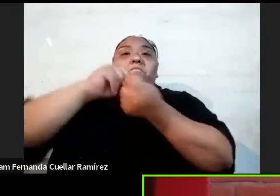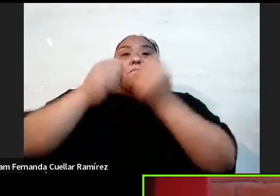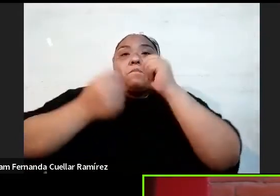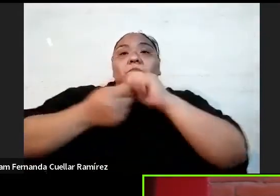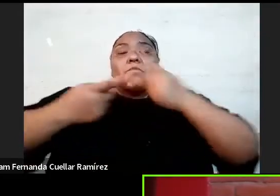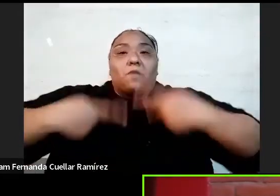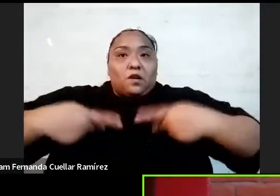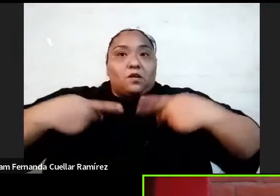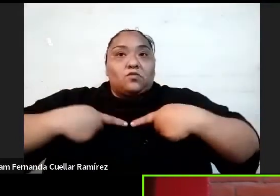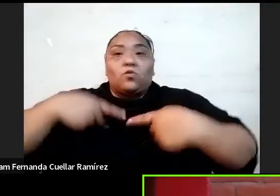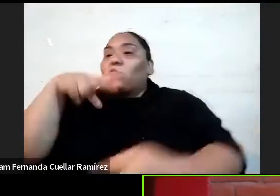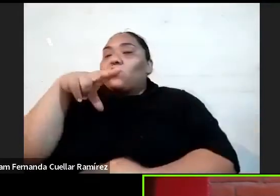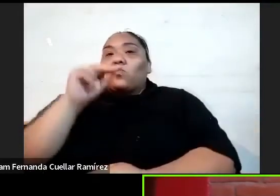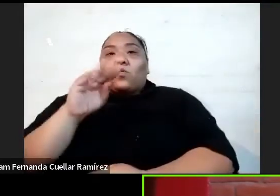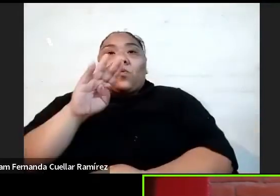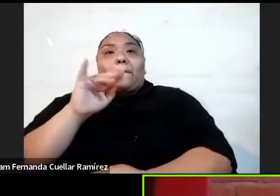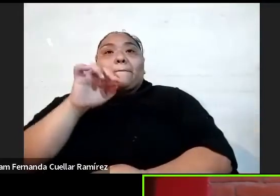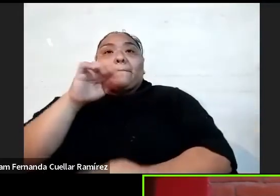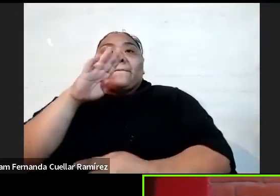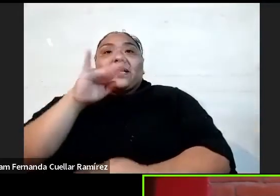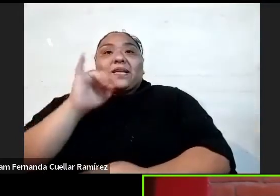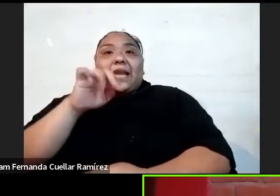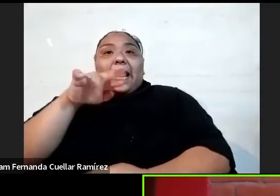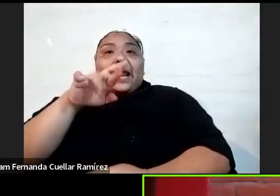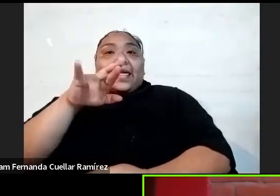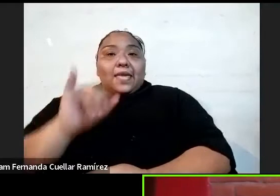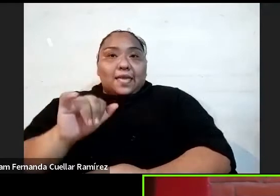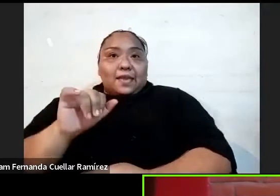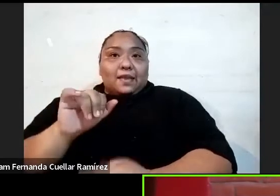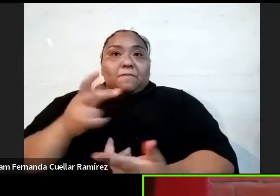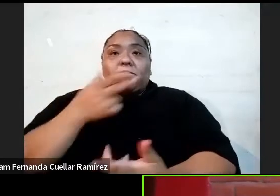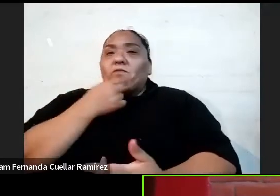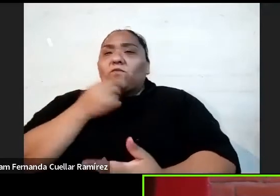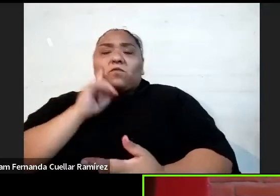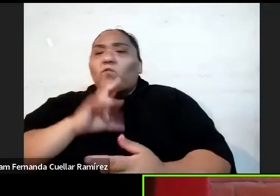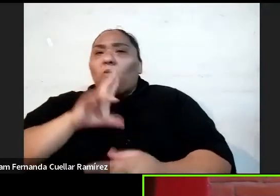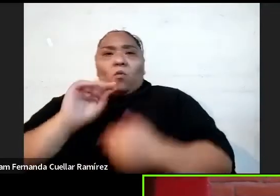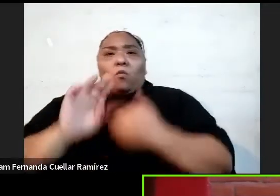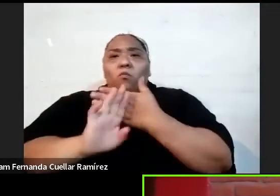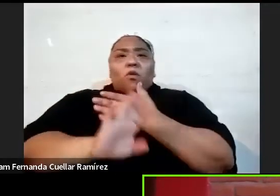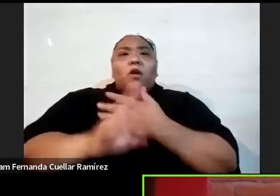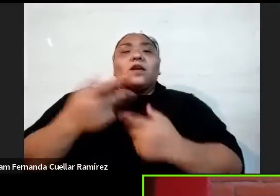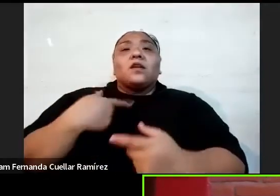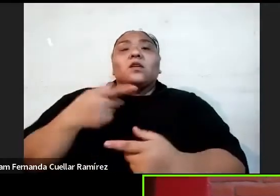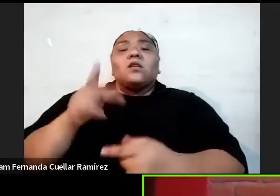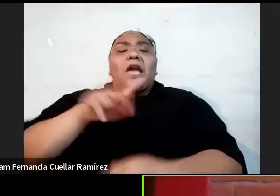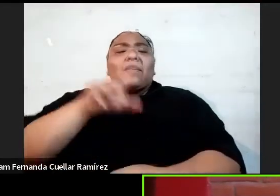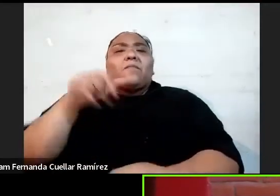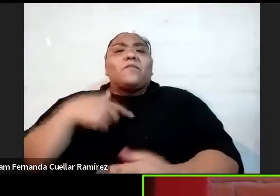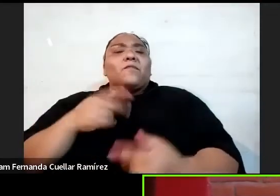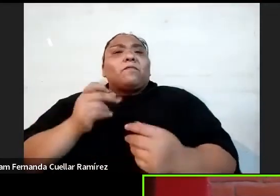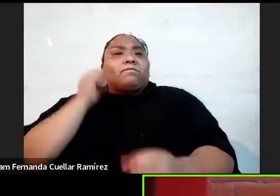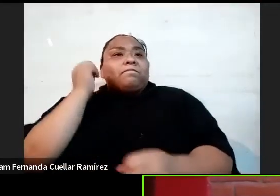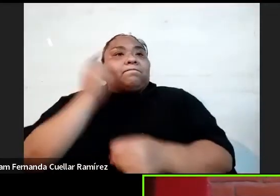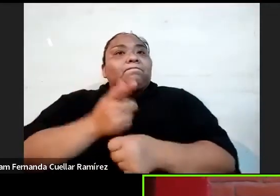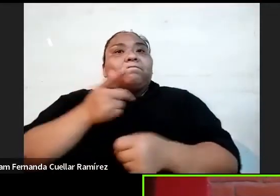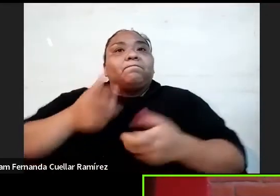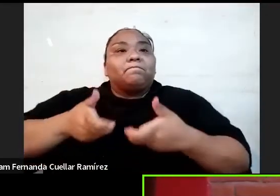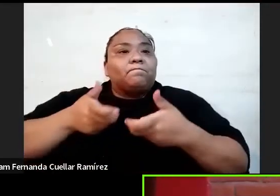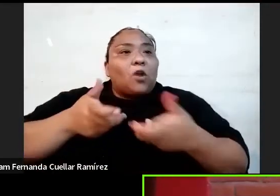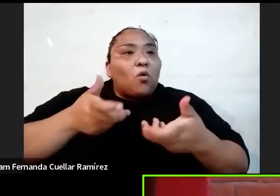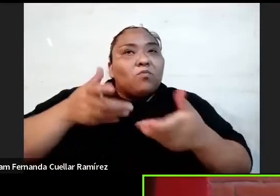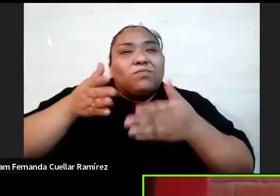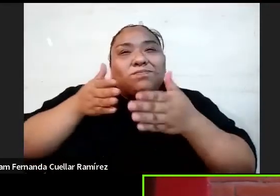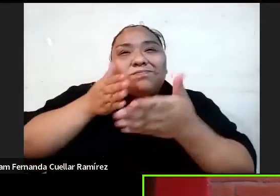Y fue por eso que pude encontrar un camino del cómo expresarme en cuanto a las letras y en cómo